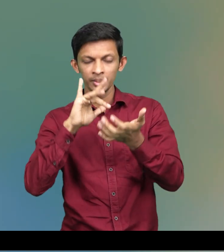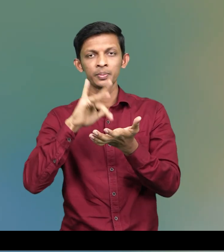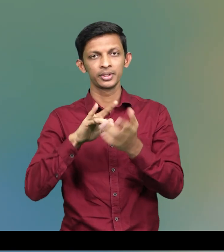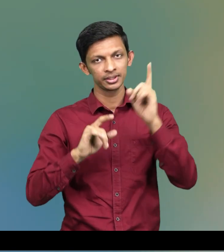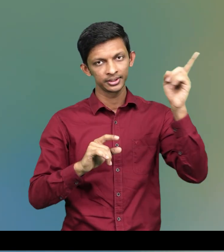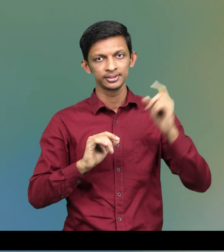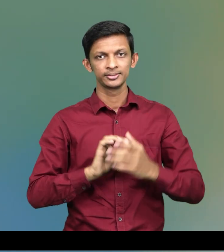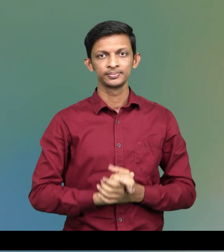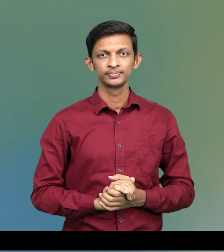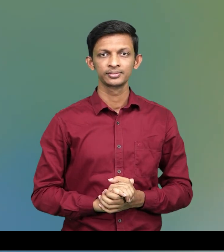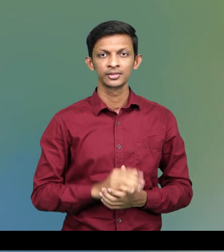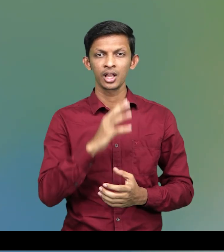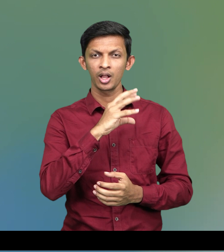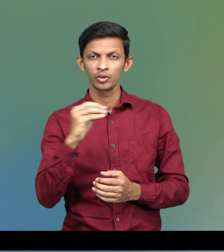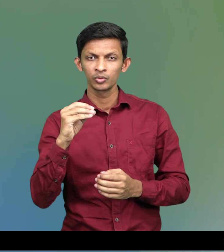బియాస్ మరియు సట్లెజ్.